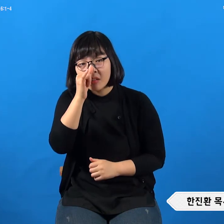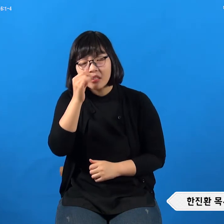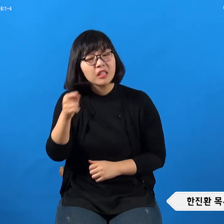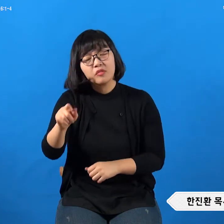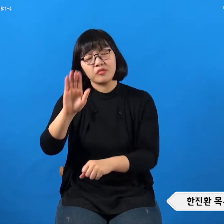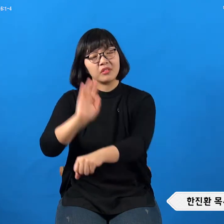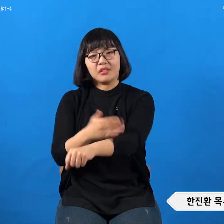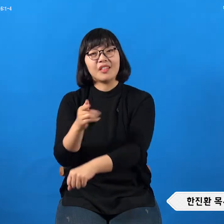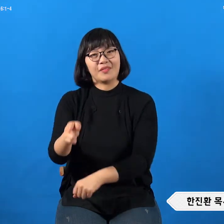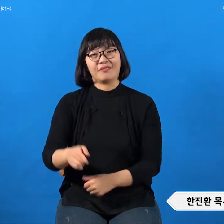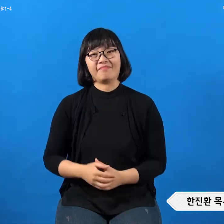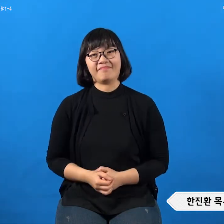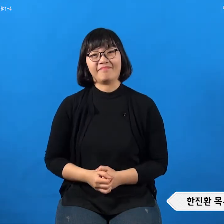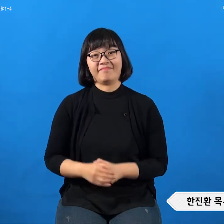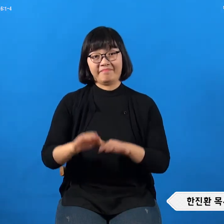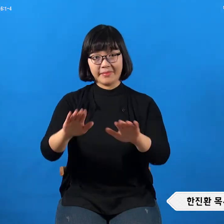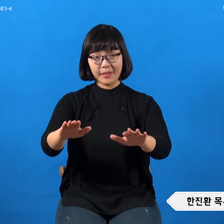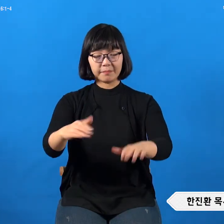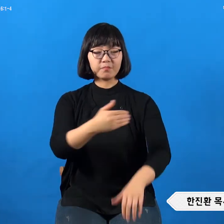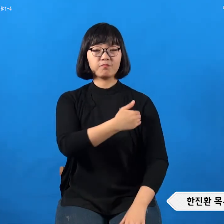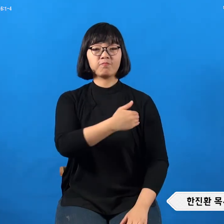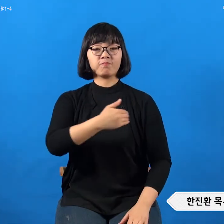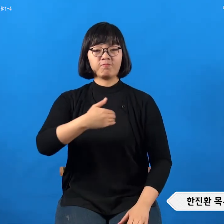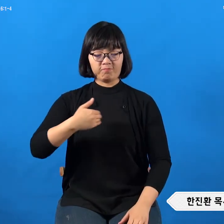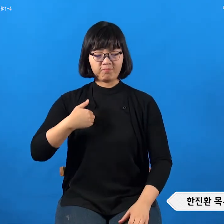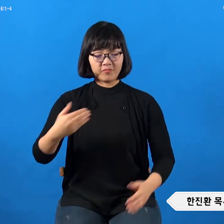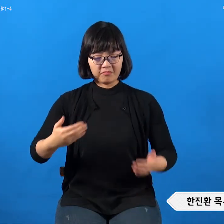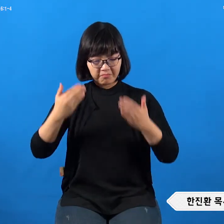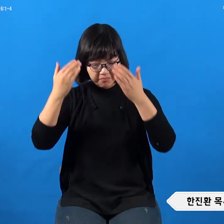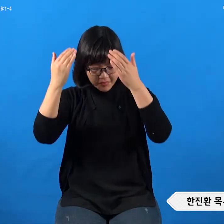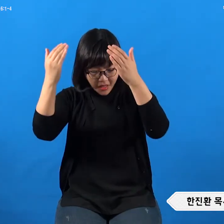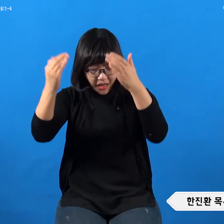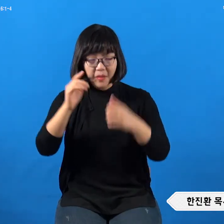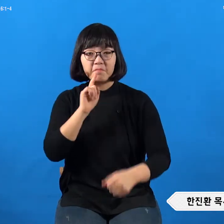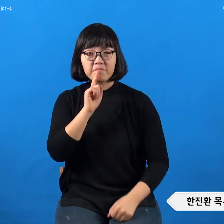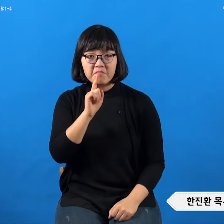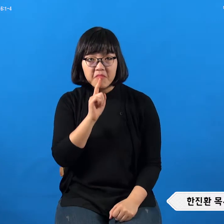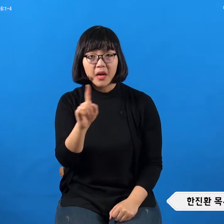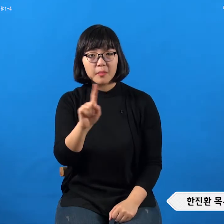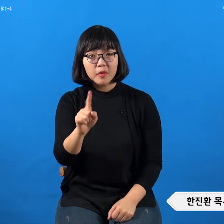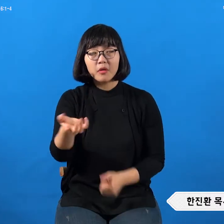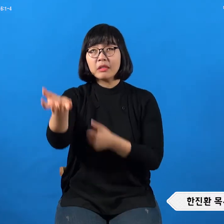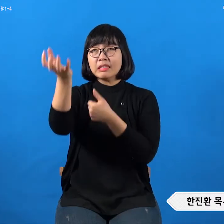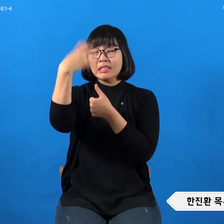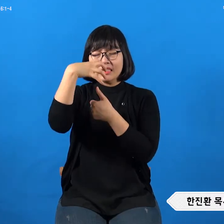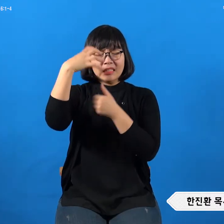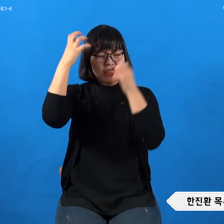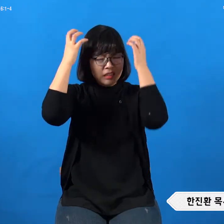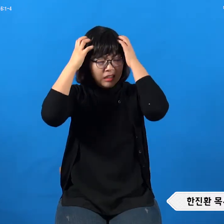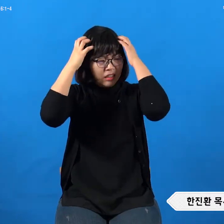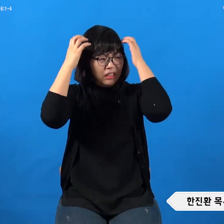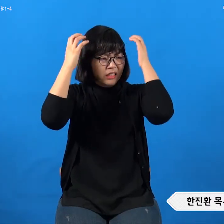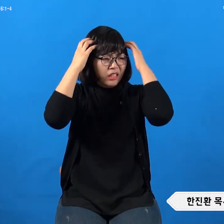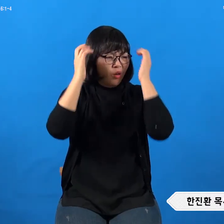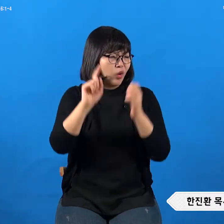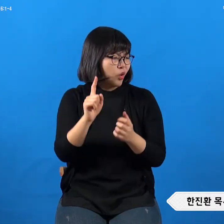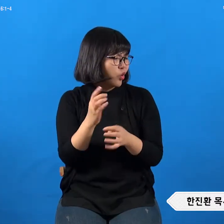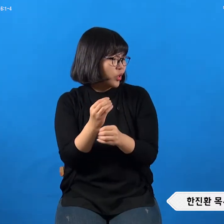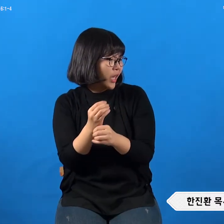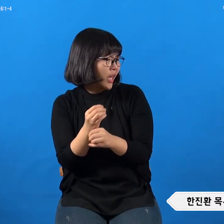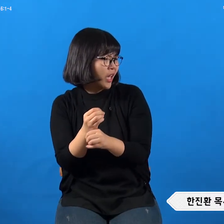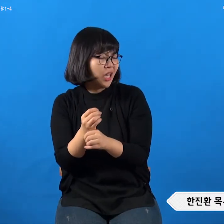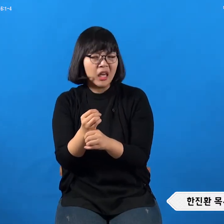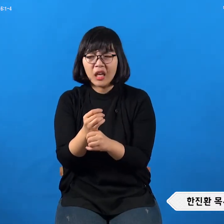것입니다. 풍성하게 한다는 것이 그런 강박관념에 사로잡혀가지고 그냥 어느 선까지